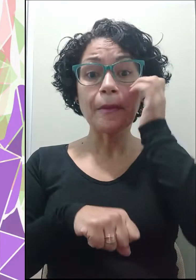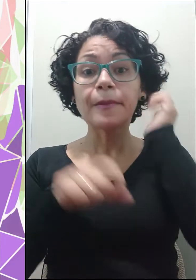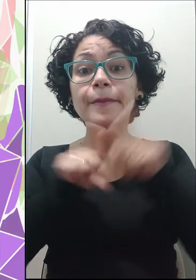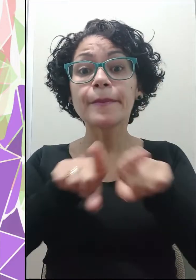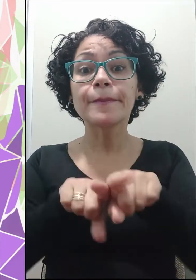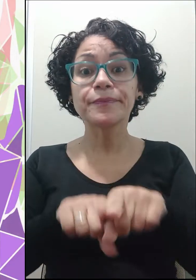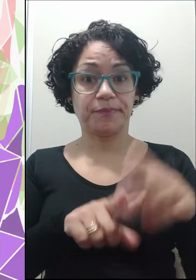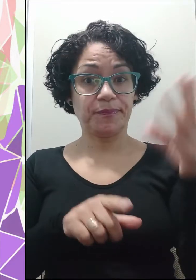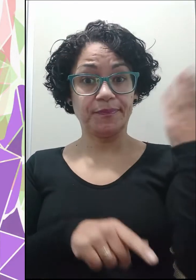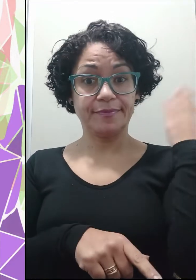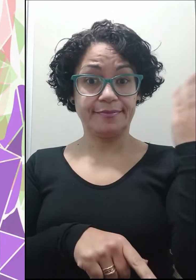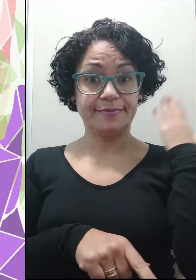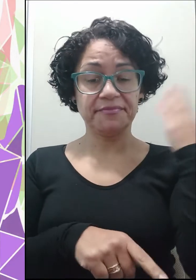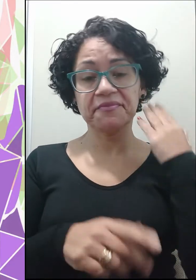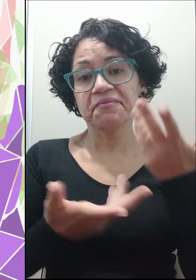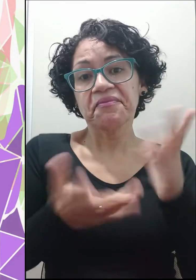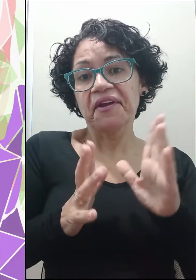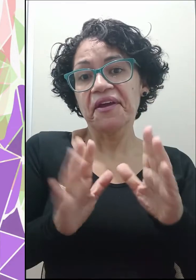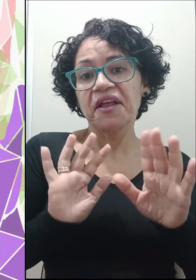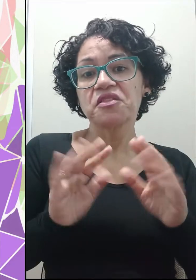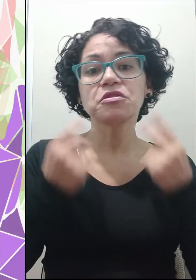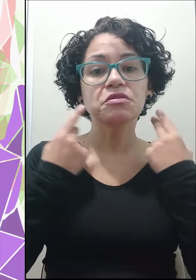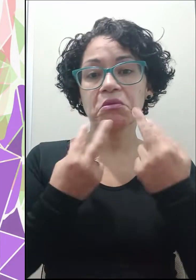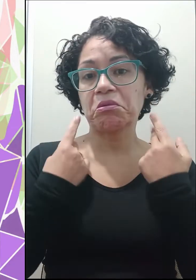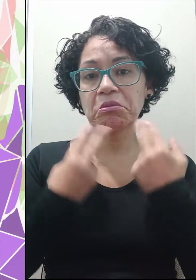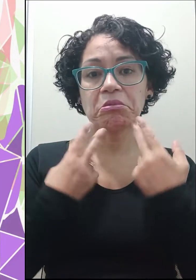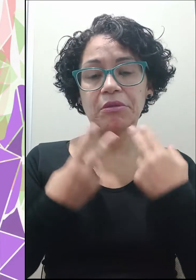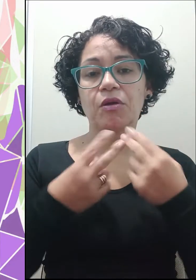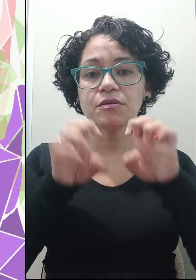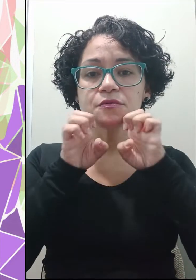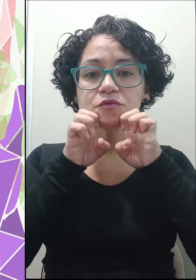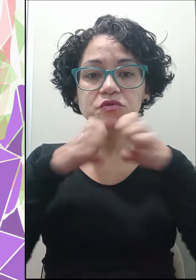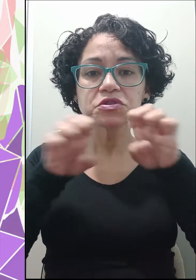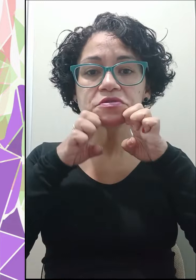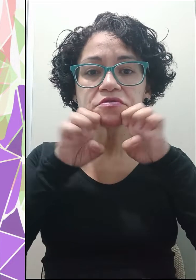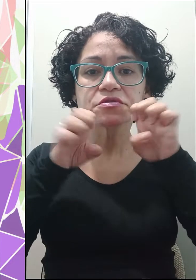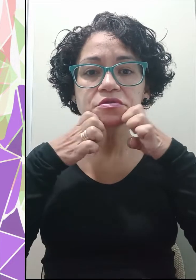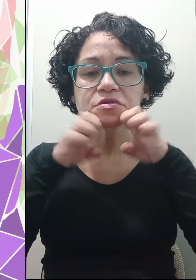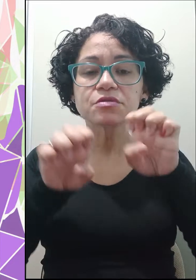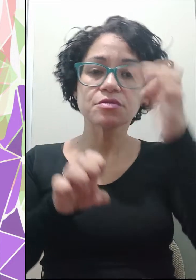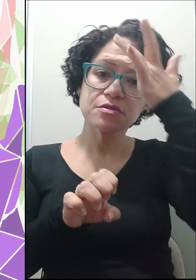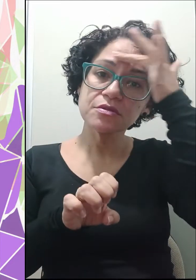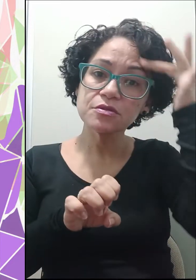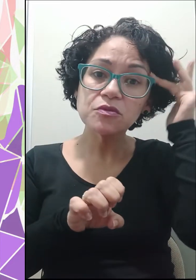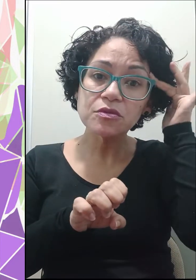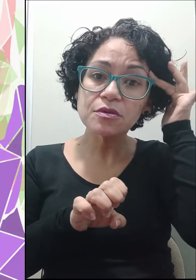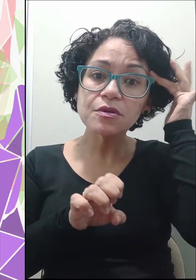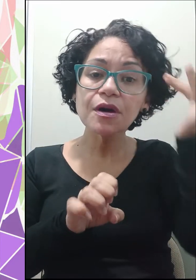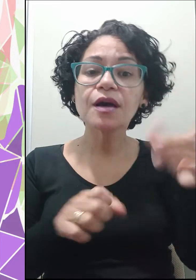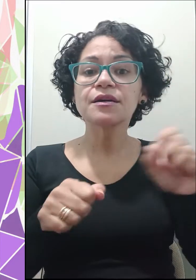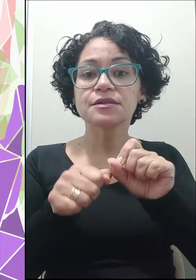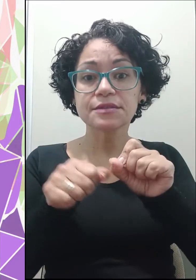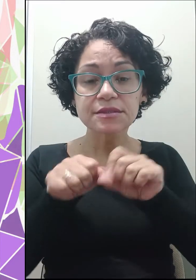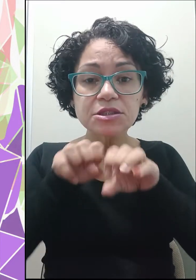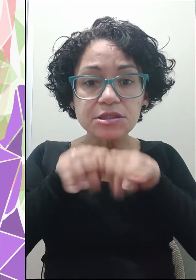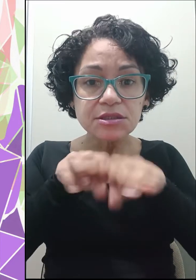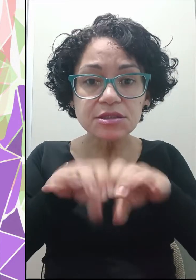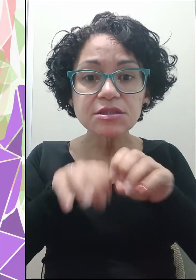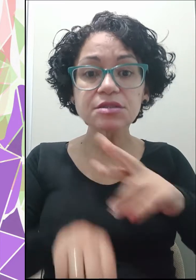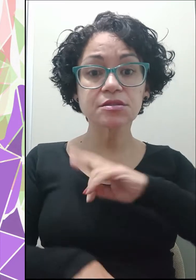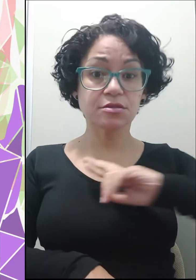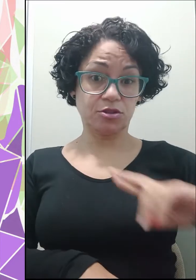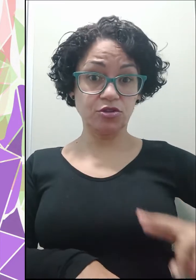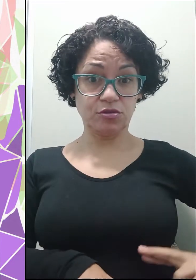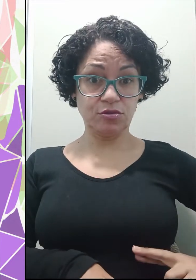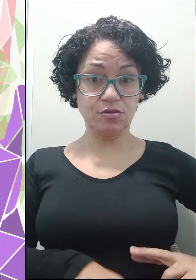Naquela época, era comum a evangelização dos povos, a catequização.